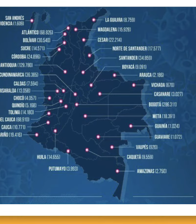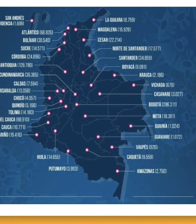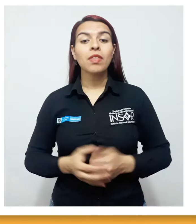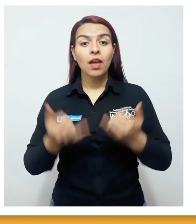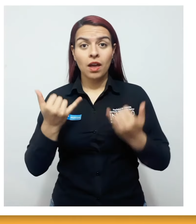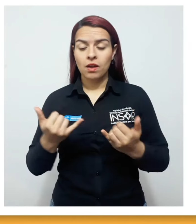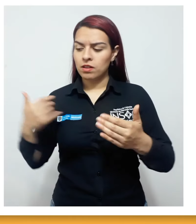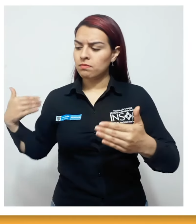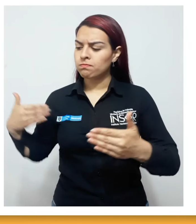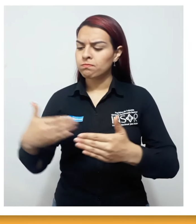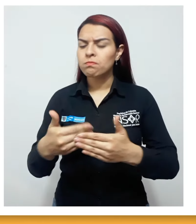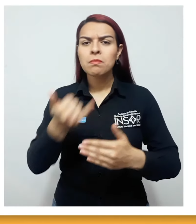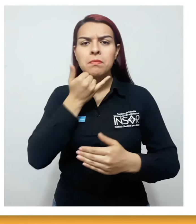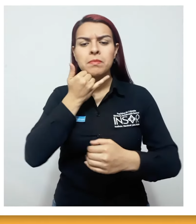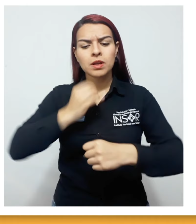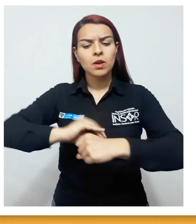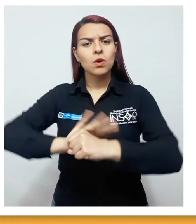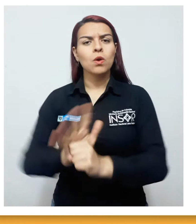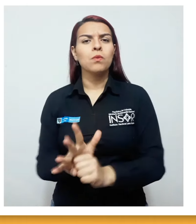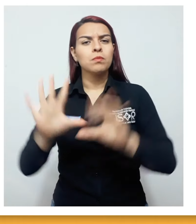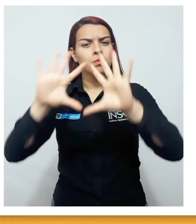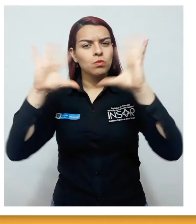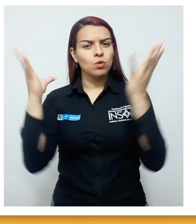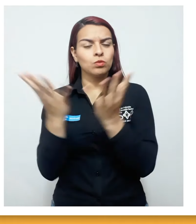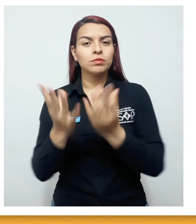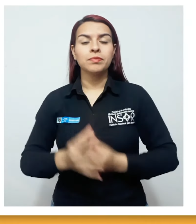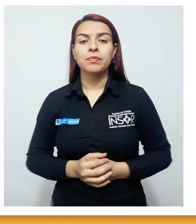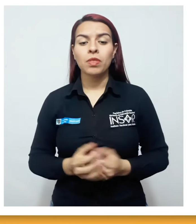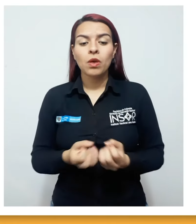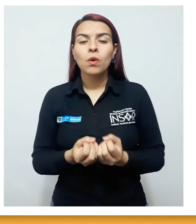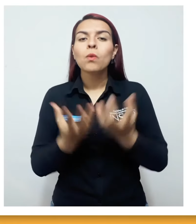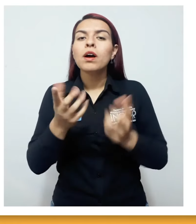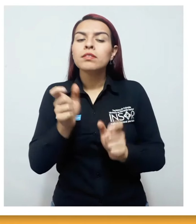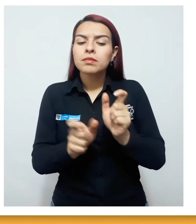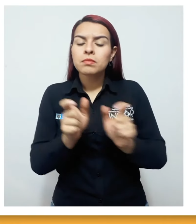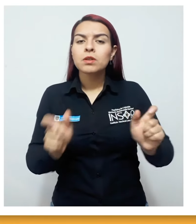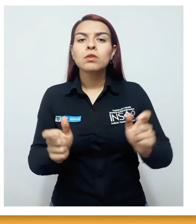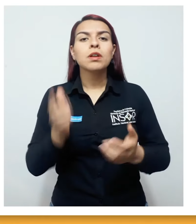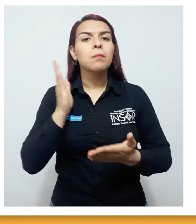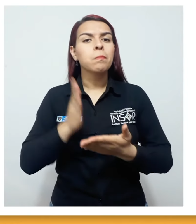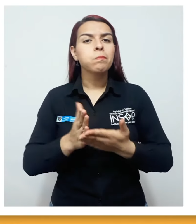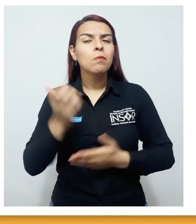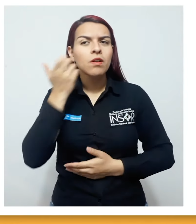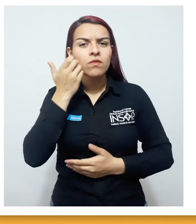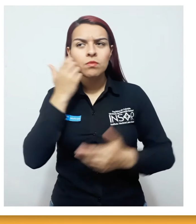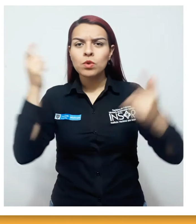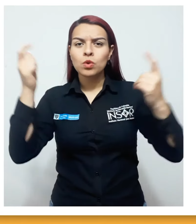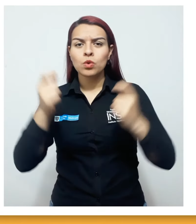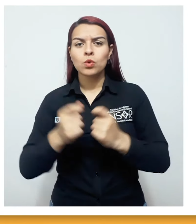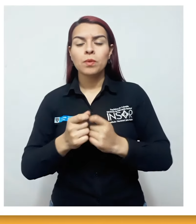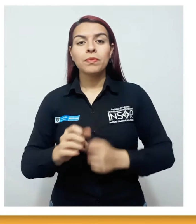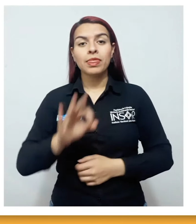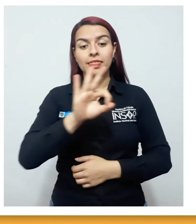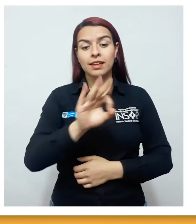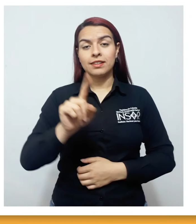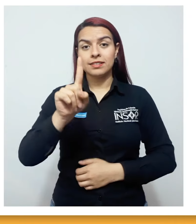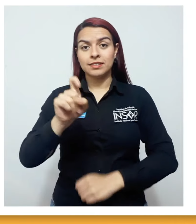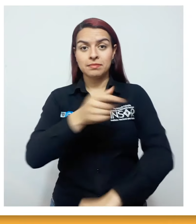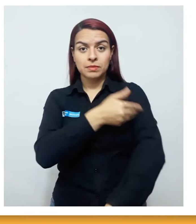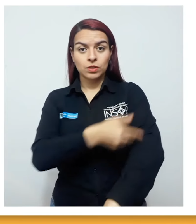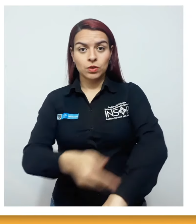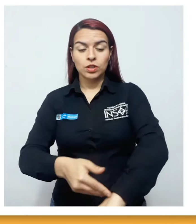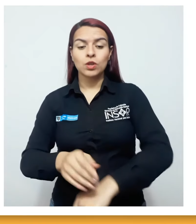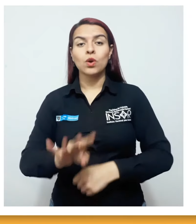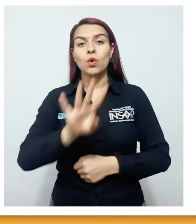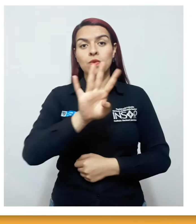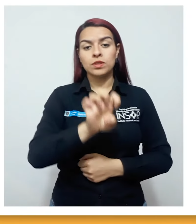La situación en el mundo es la siguiente. Número de casos confirmados, 36